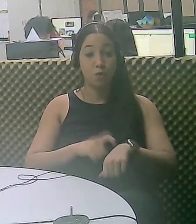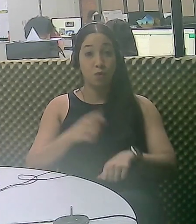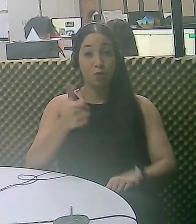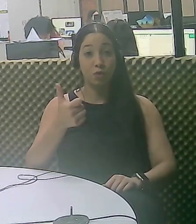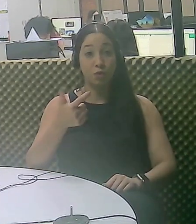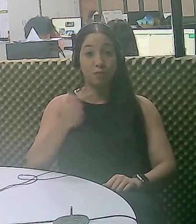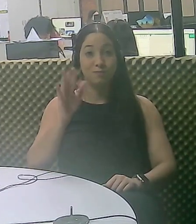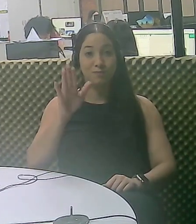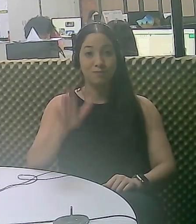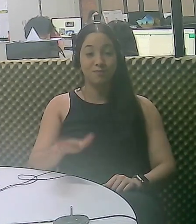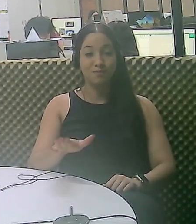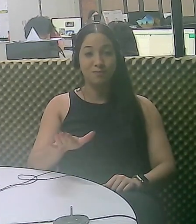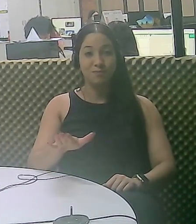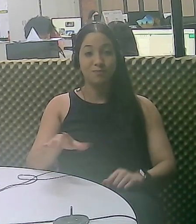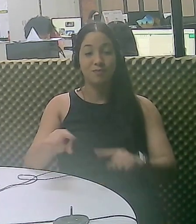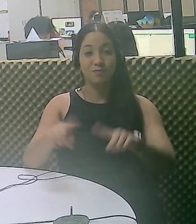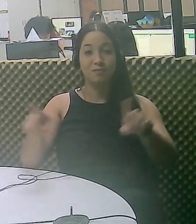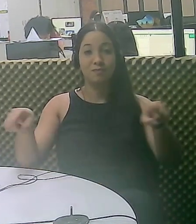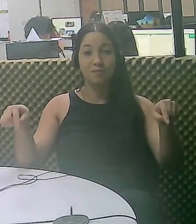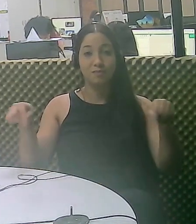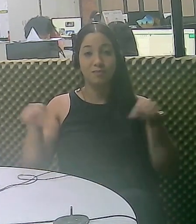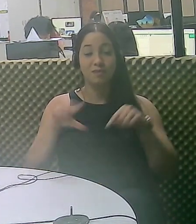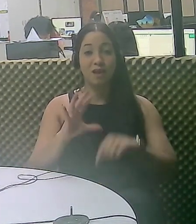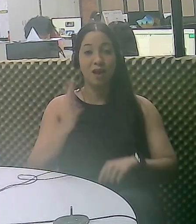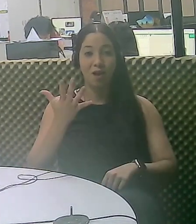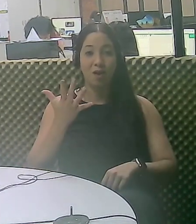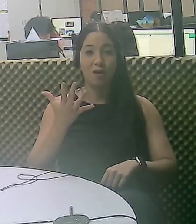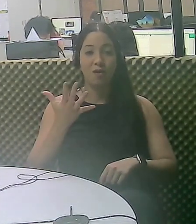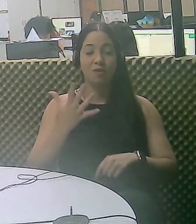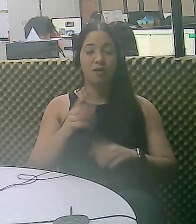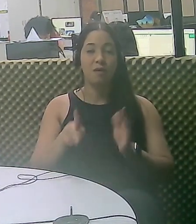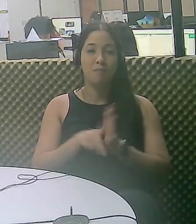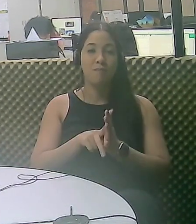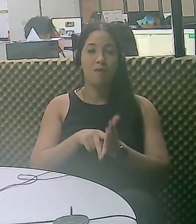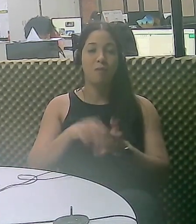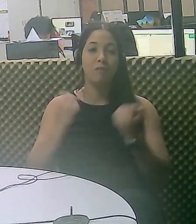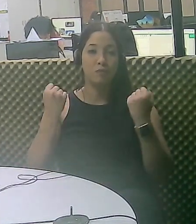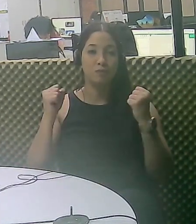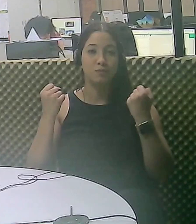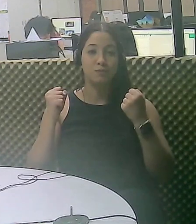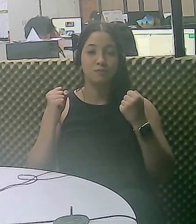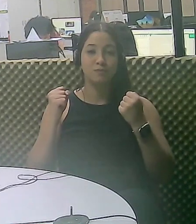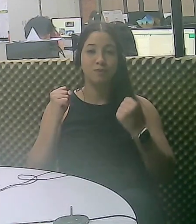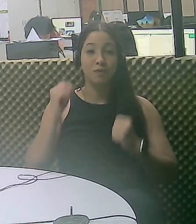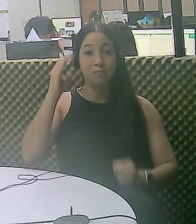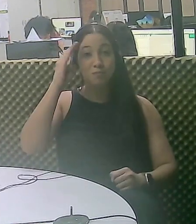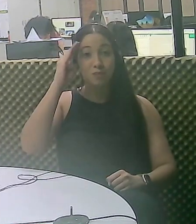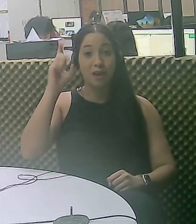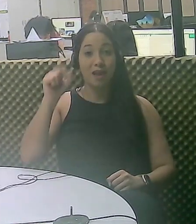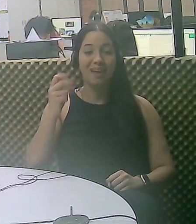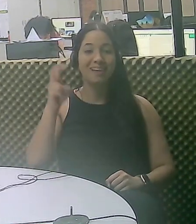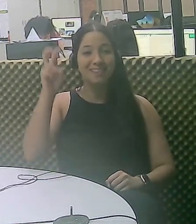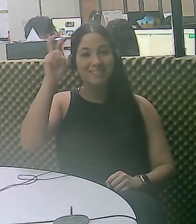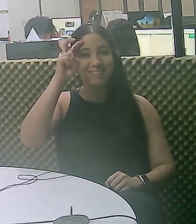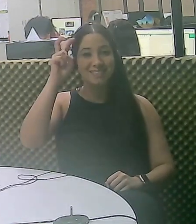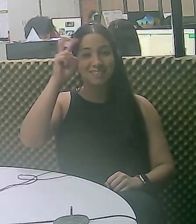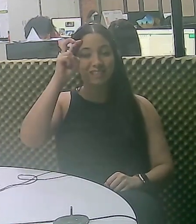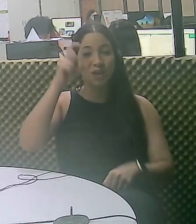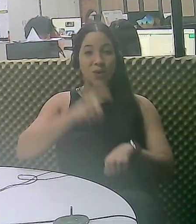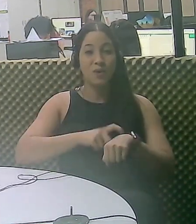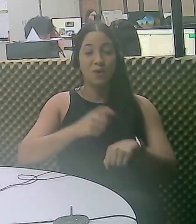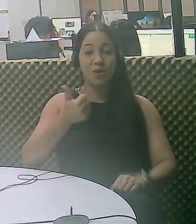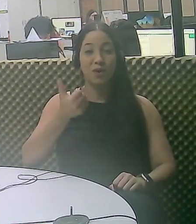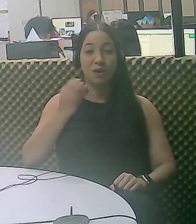no saguão do Centro Administrativo, ocorrerá alongamento. O ponto alto das comemorações será nesta quinta-feira,